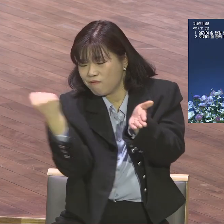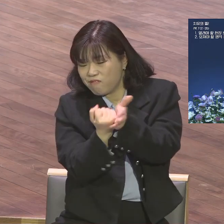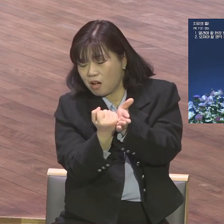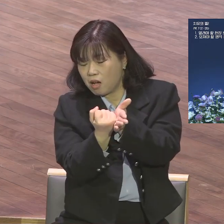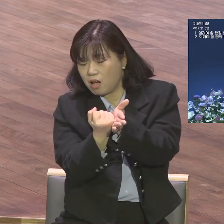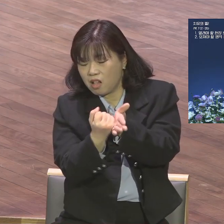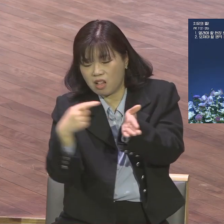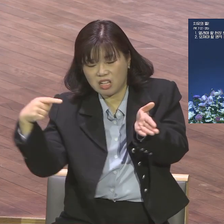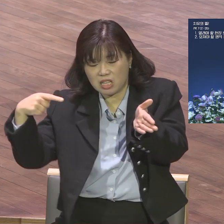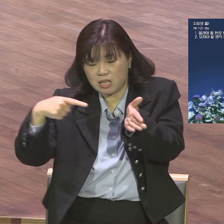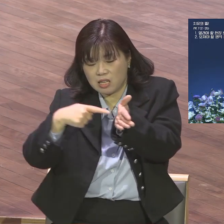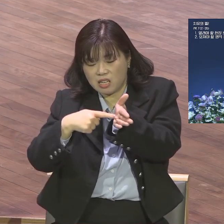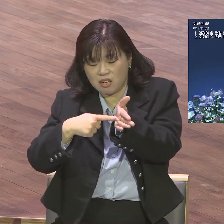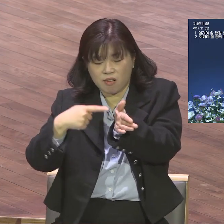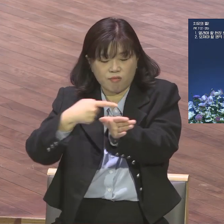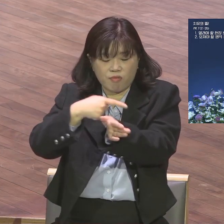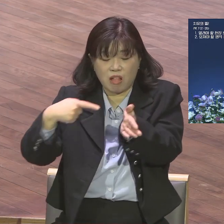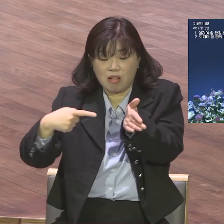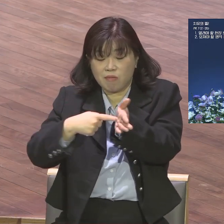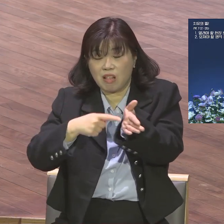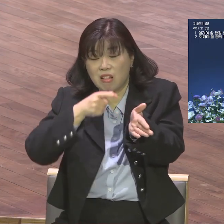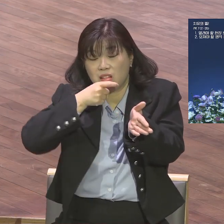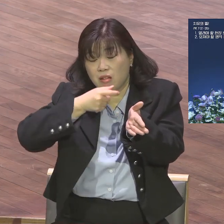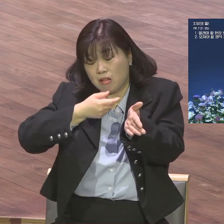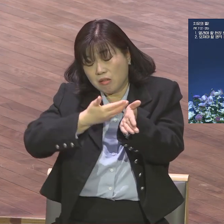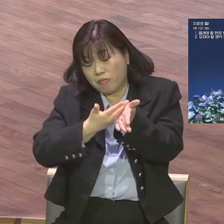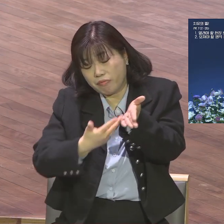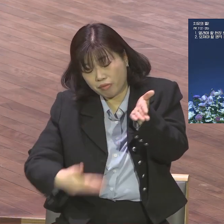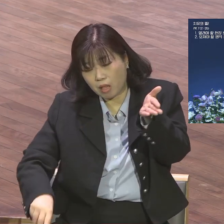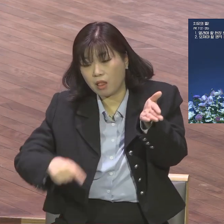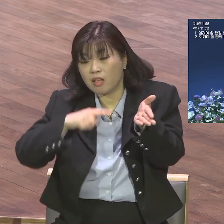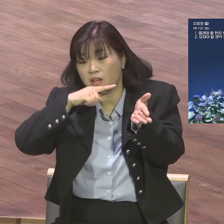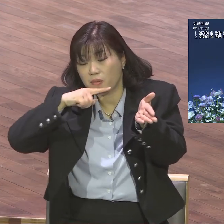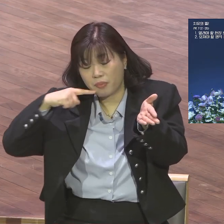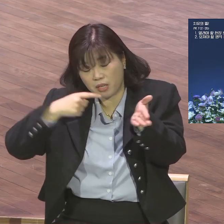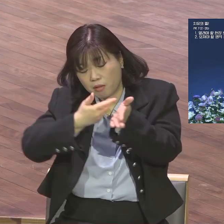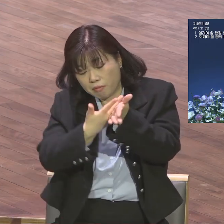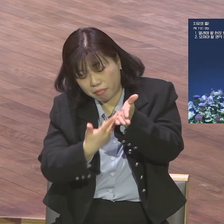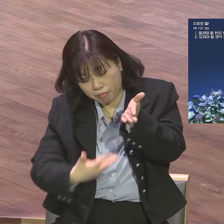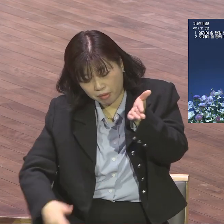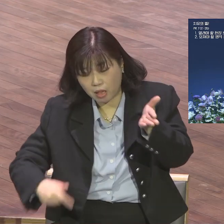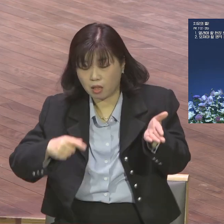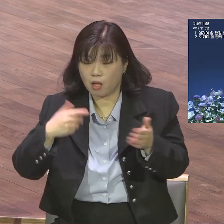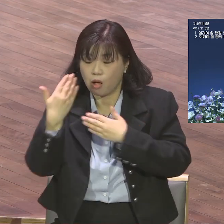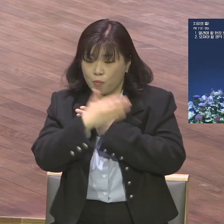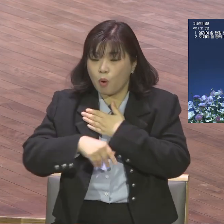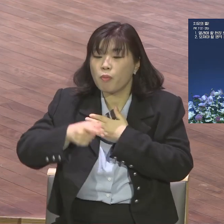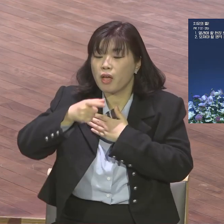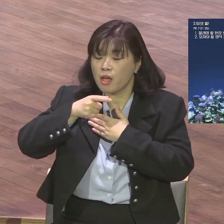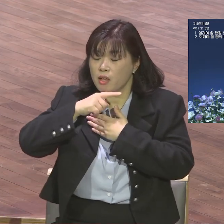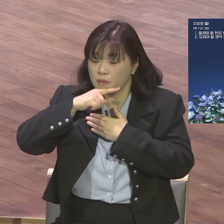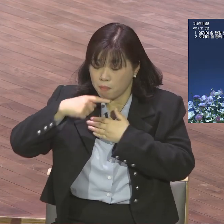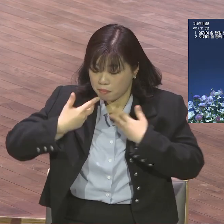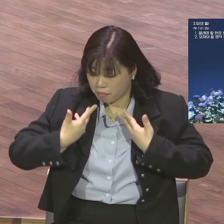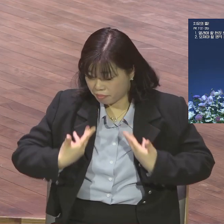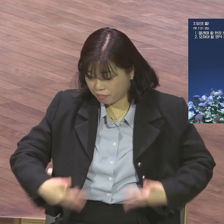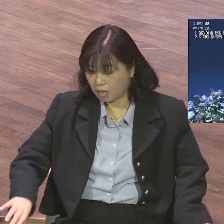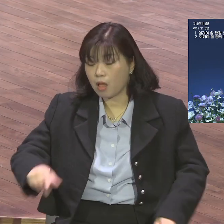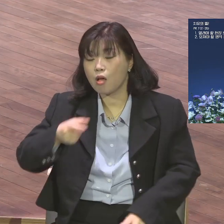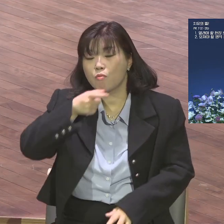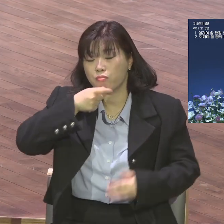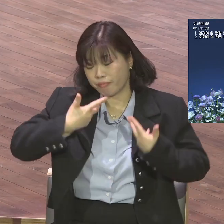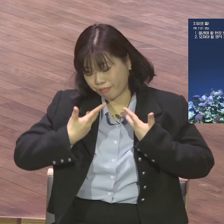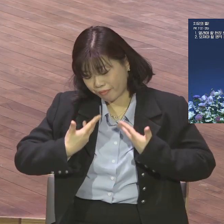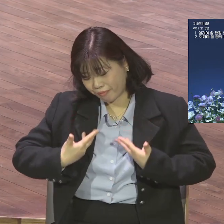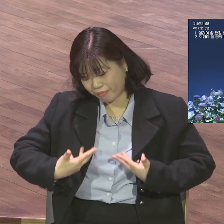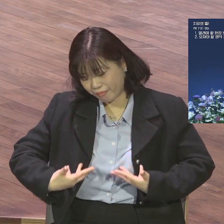피가 빠지고 물이 빠져 말라 죽이는. 인간이 당할 수 있는 고통, 여러분의 고통,